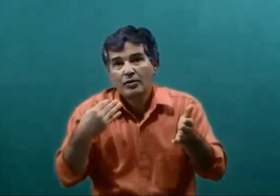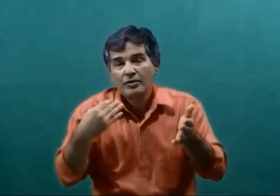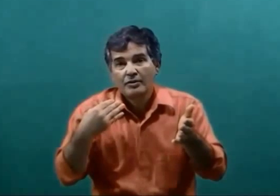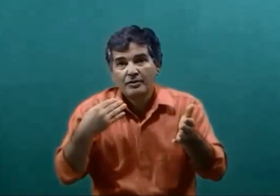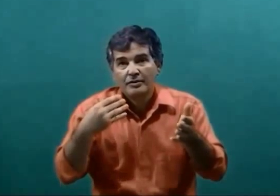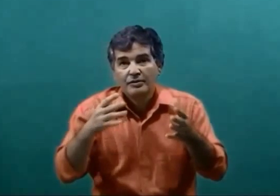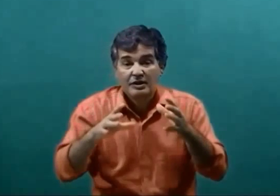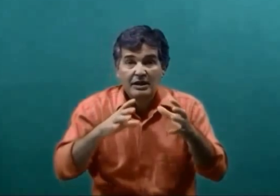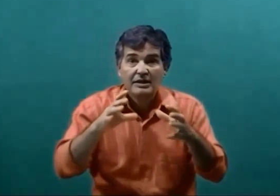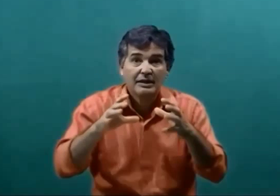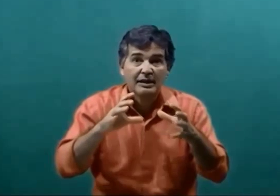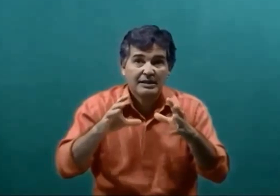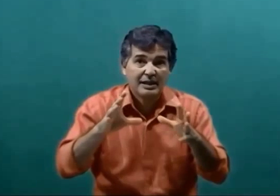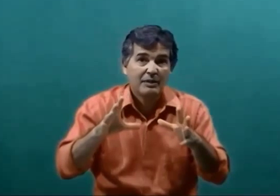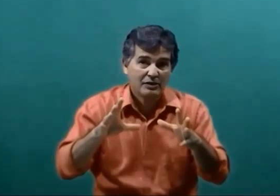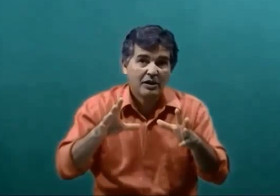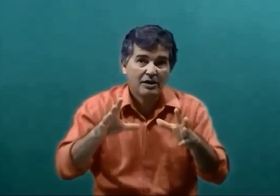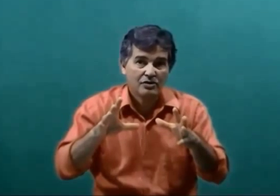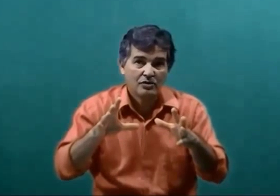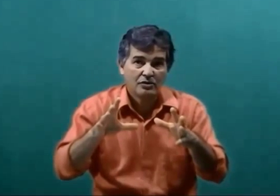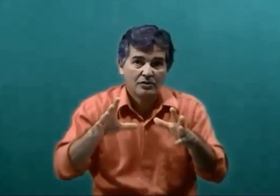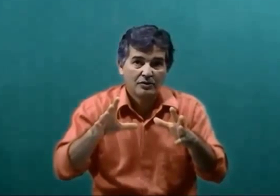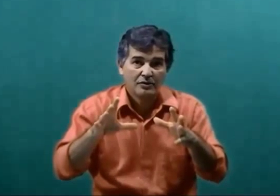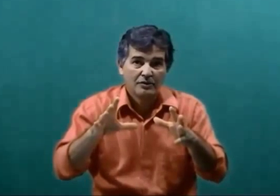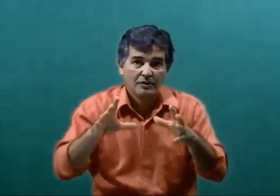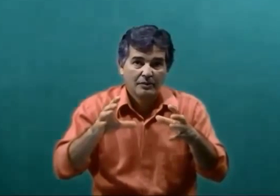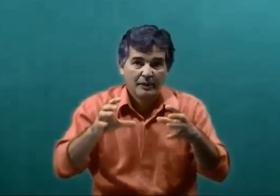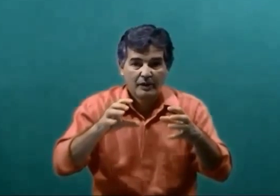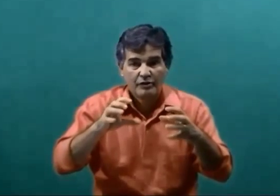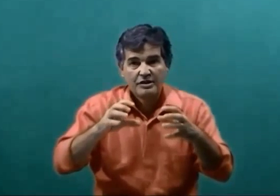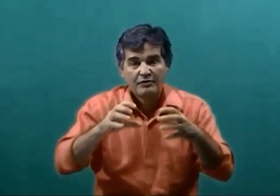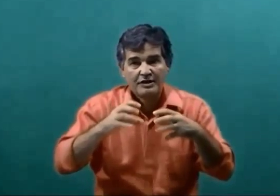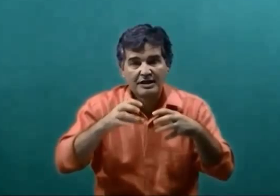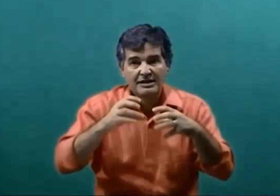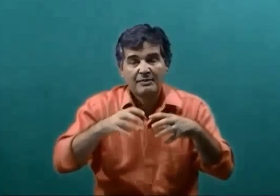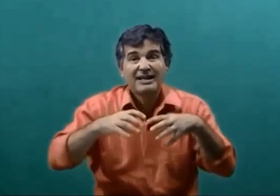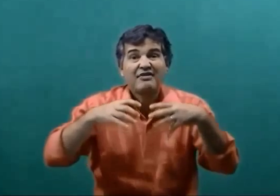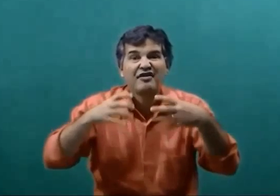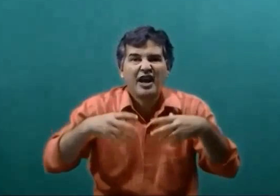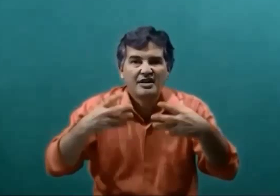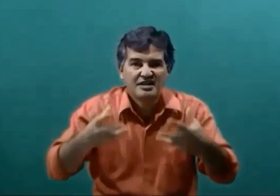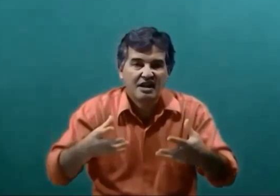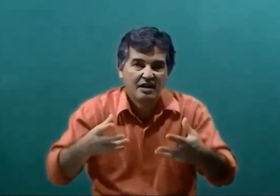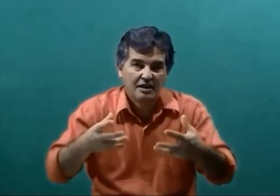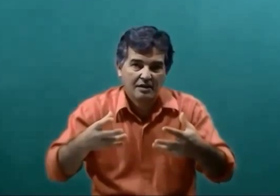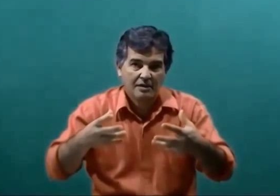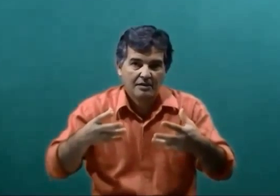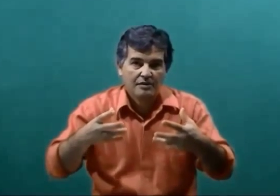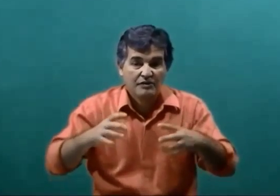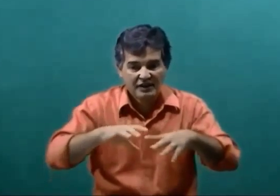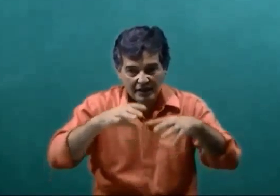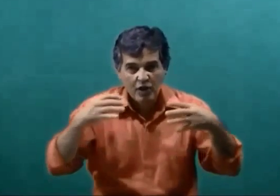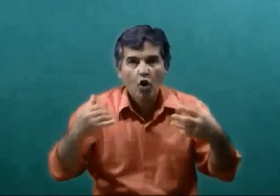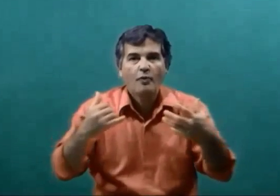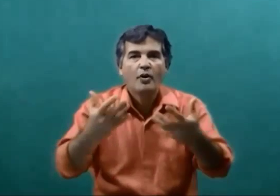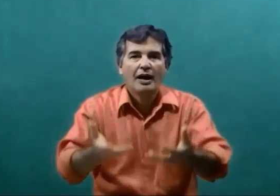morreu. Você tem que entender exatamente isso, para você fazer exatamente a fé cênica. Você vai ter que